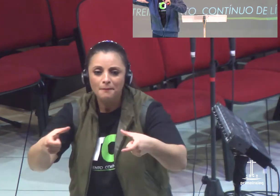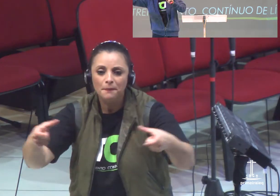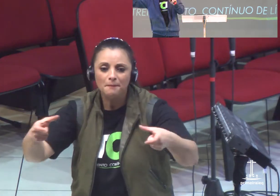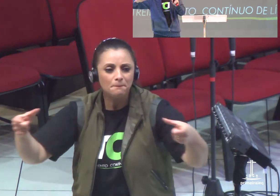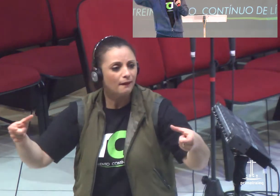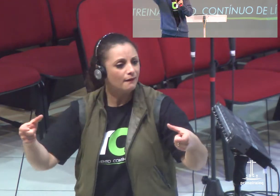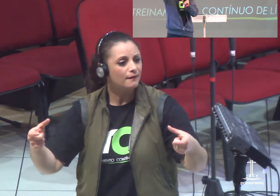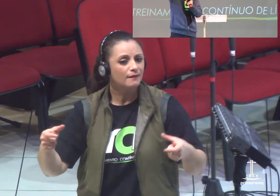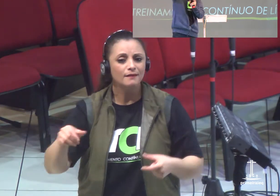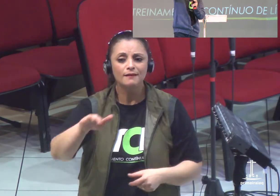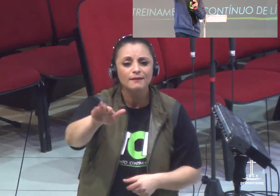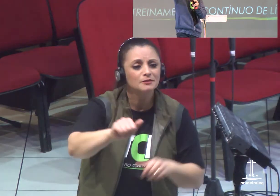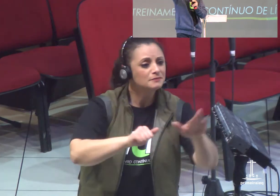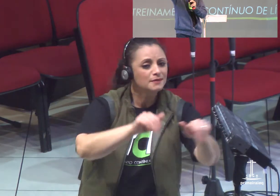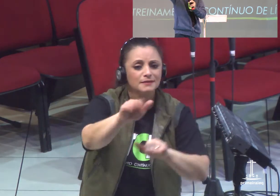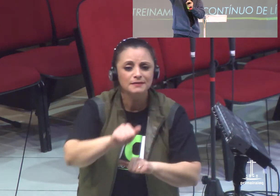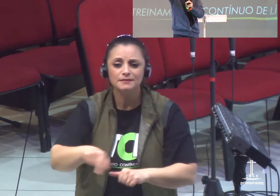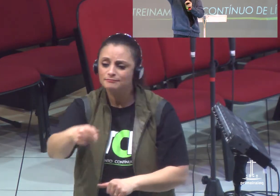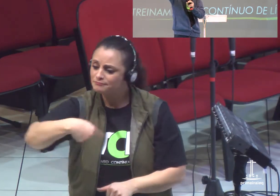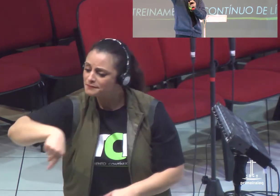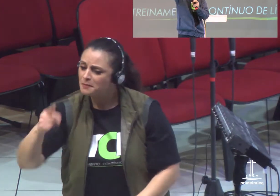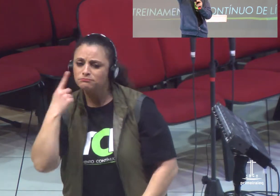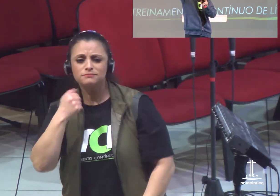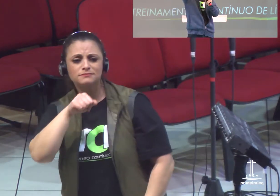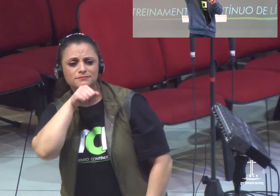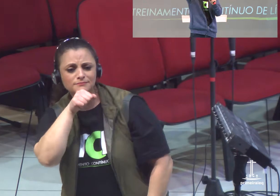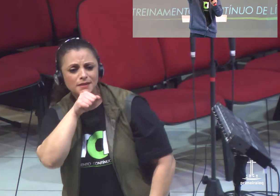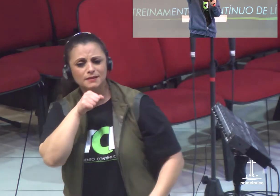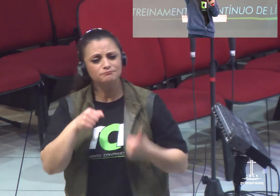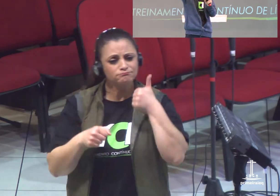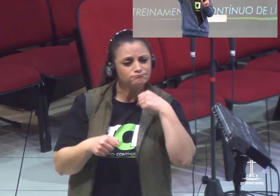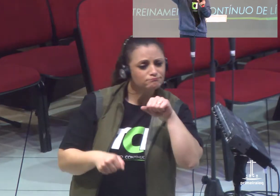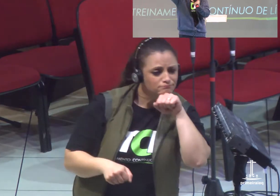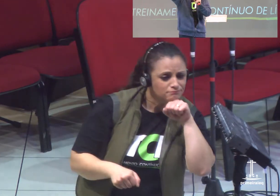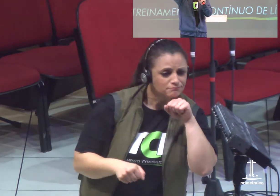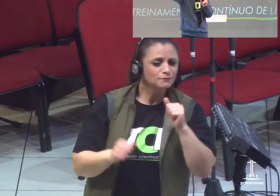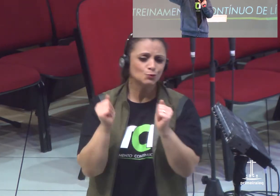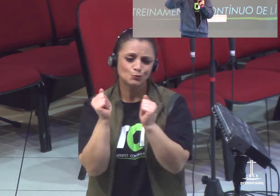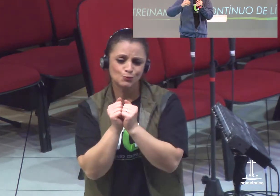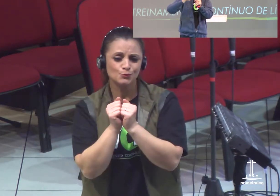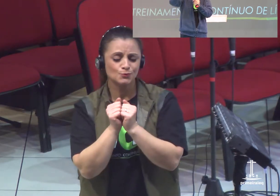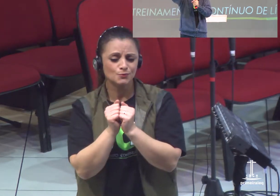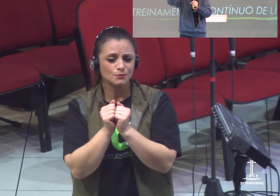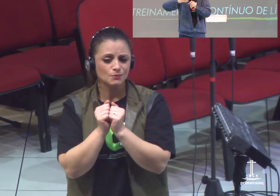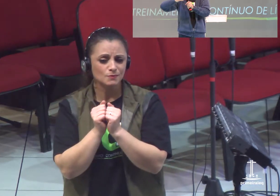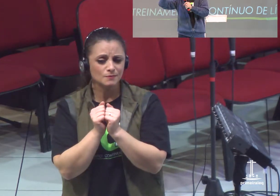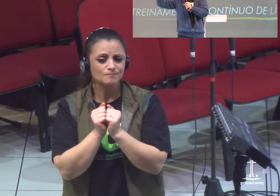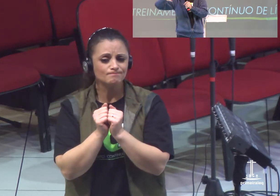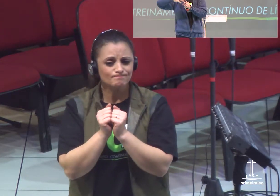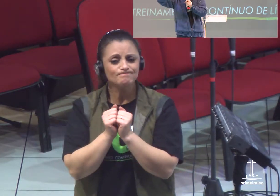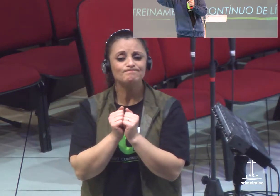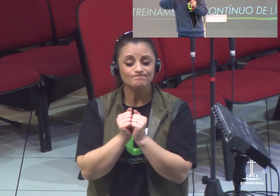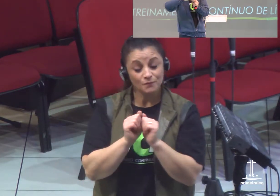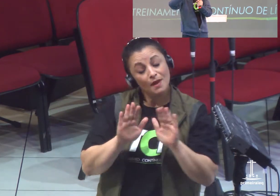gente, que tem um suposto pai e mãe lá liderando aquela casa, mas tem muita, pai